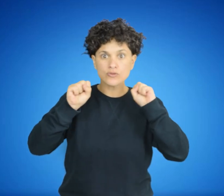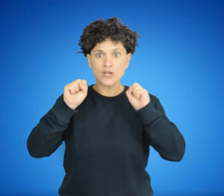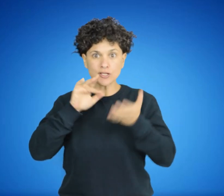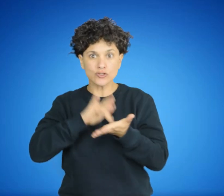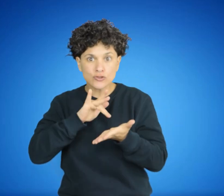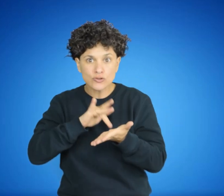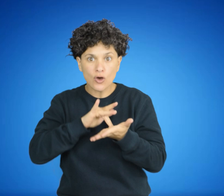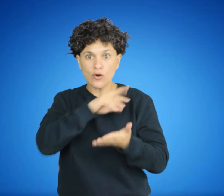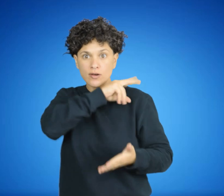de la moral